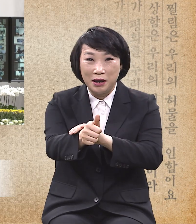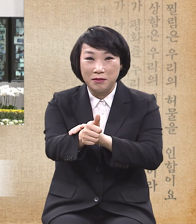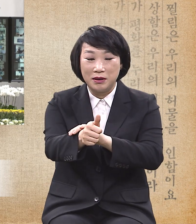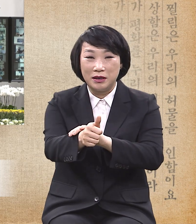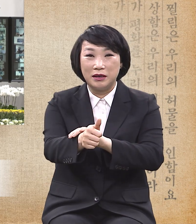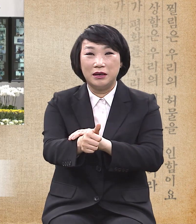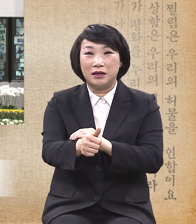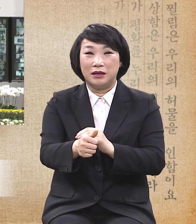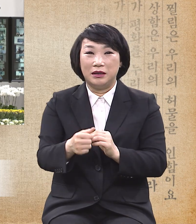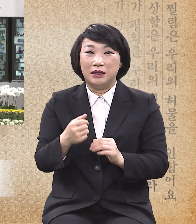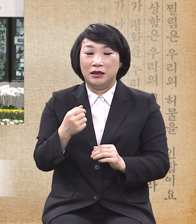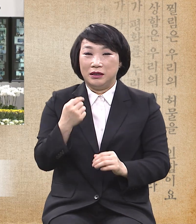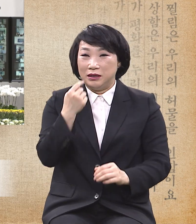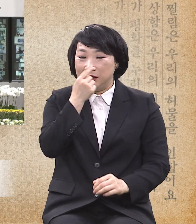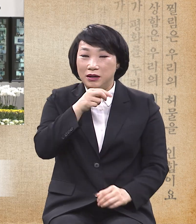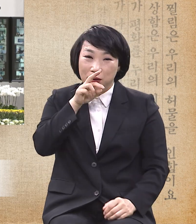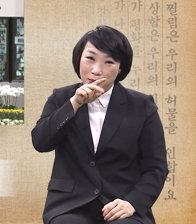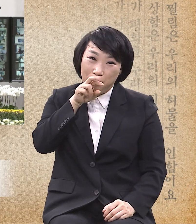혀를